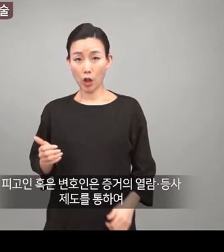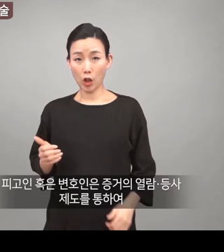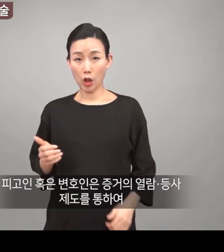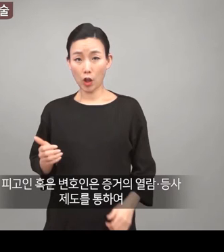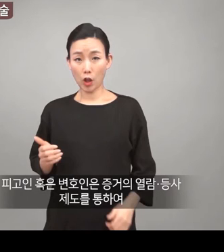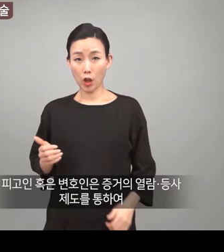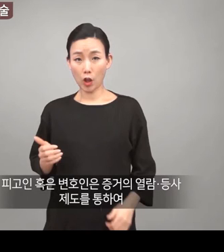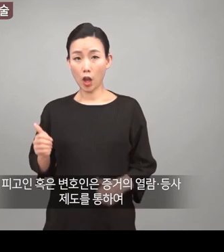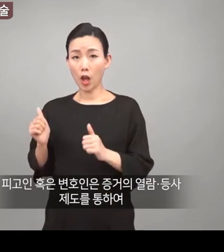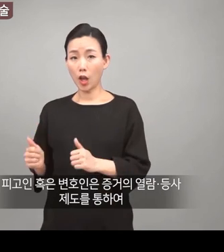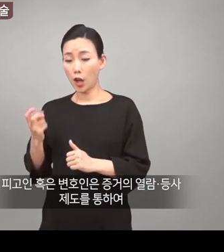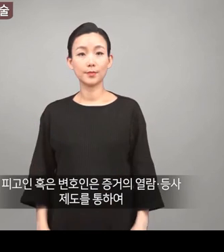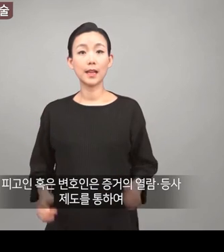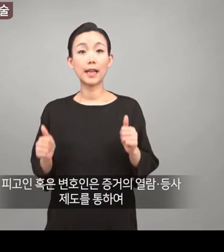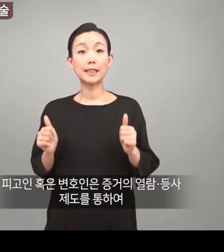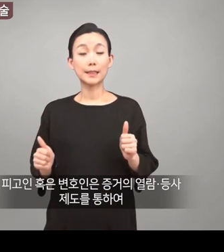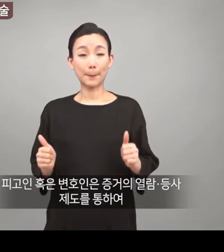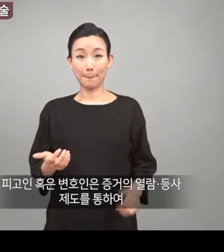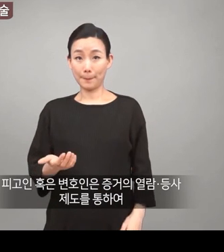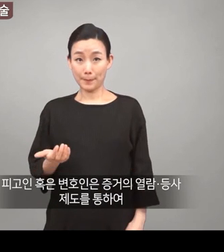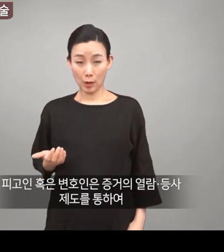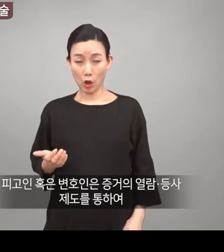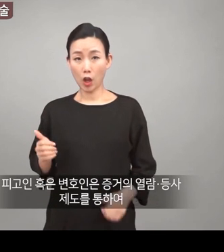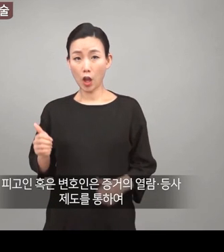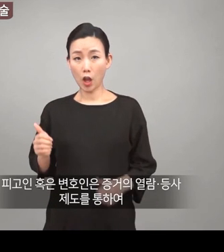자, 봅시다.